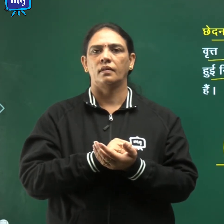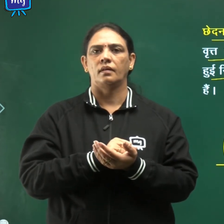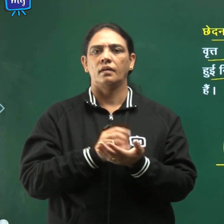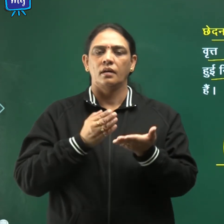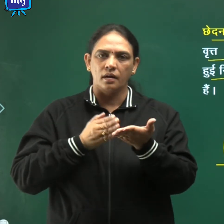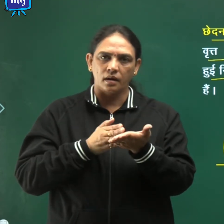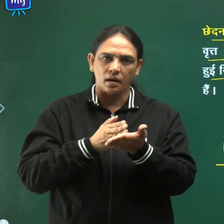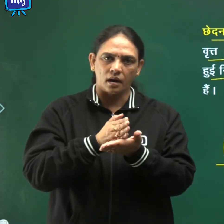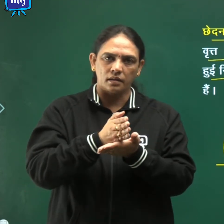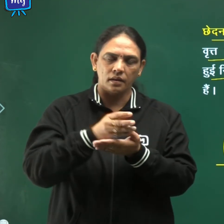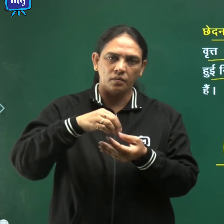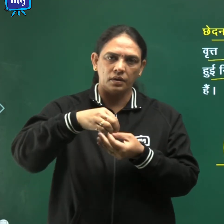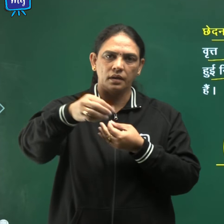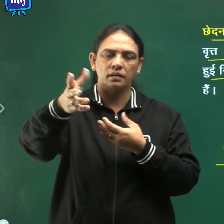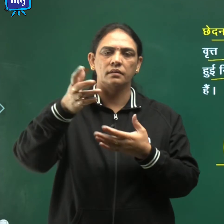छेदती हुई